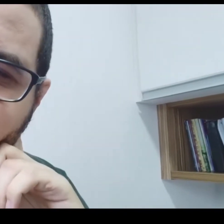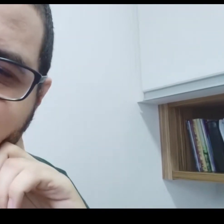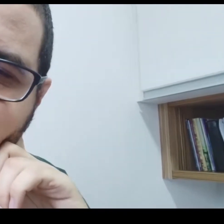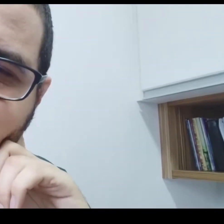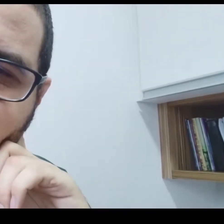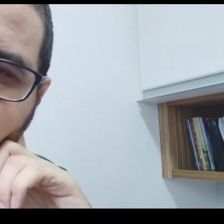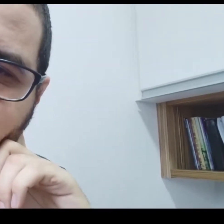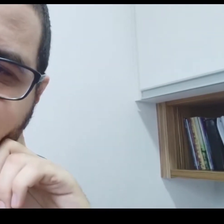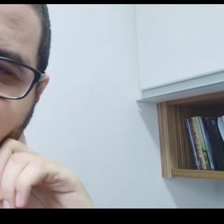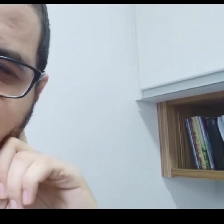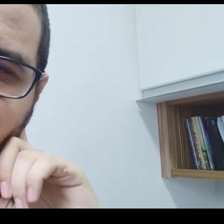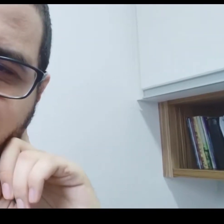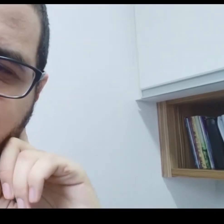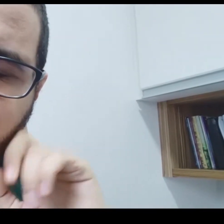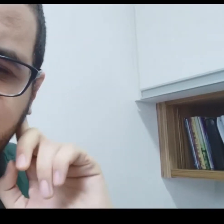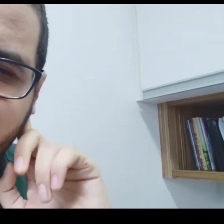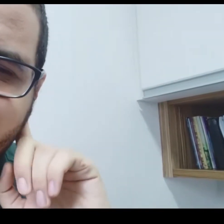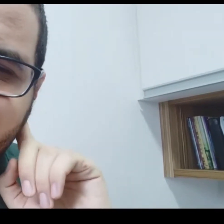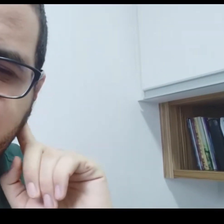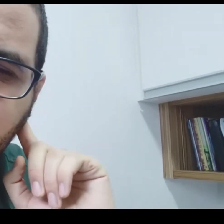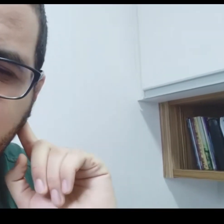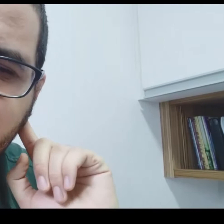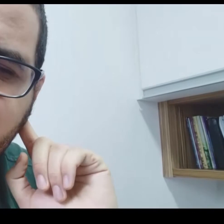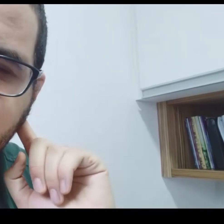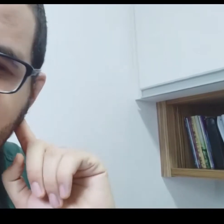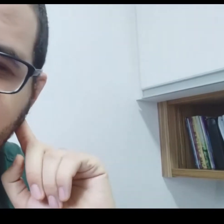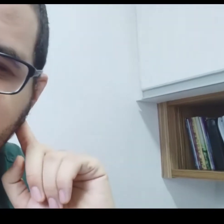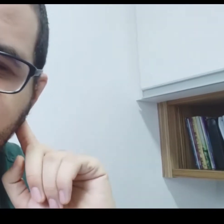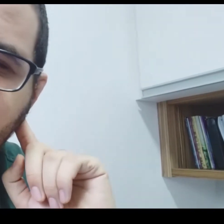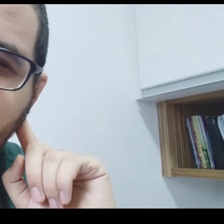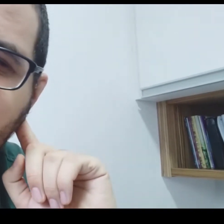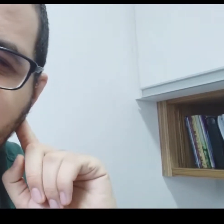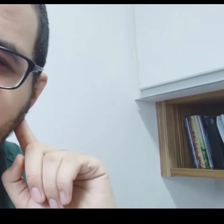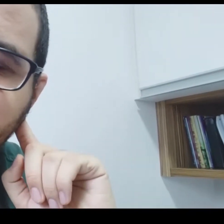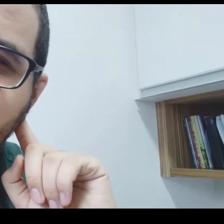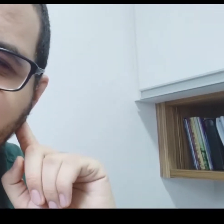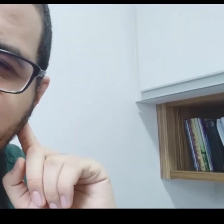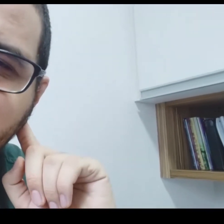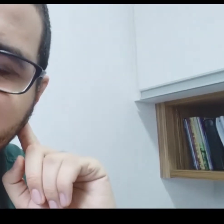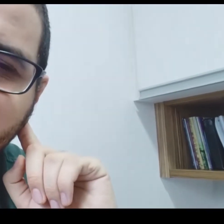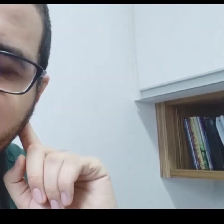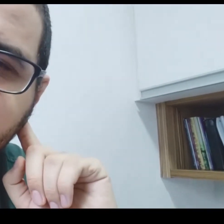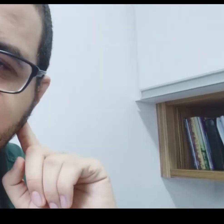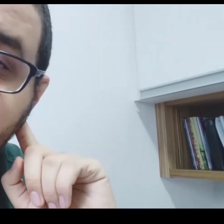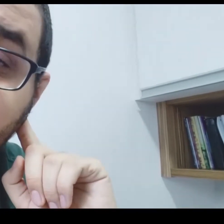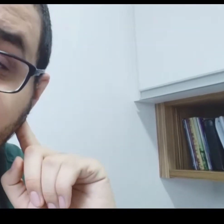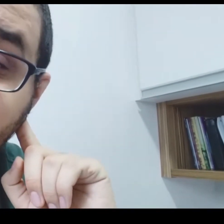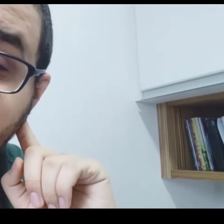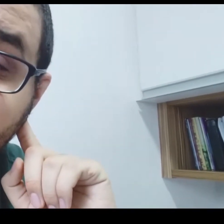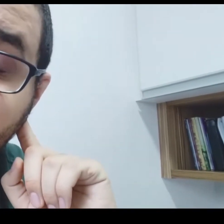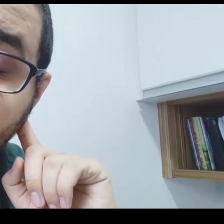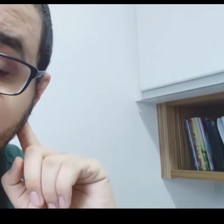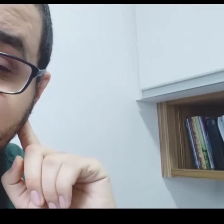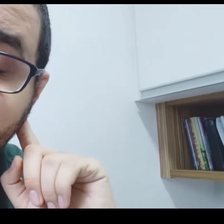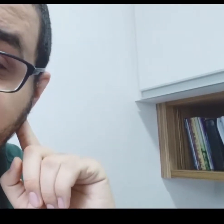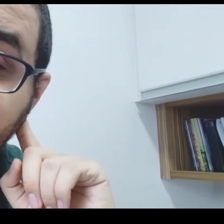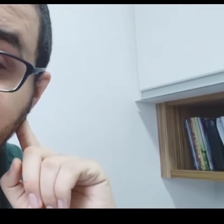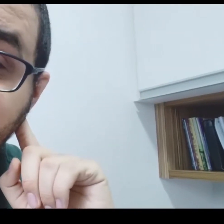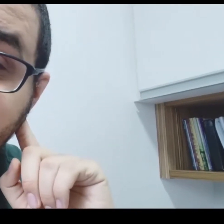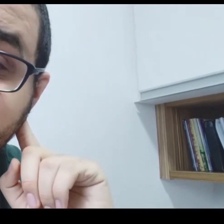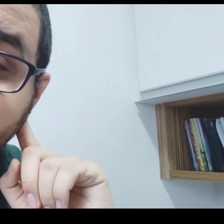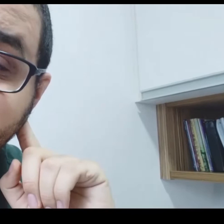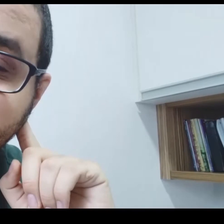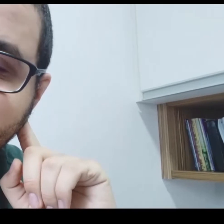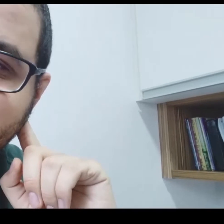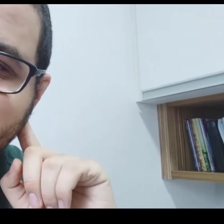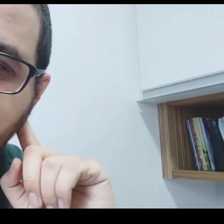Senhor, porque pode parecer por um momento que ele faz isso para te provocar, mas não é isso não, tá? Ele faz isso porque ele cuida de você e ele tem planos para